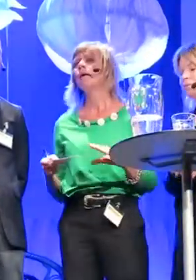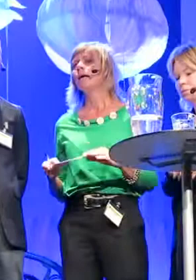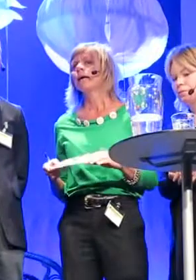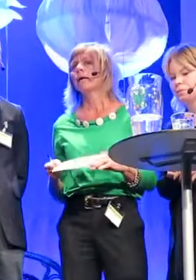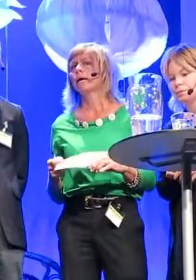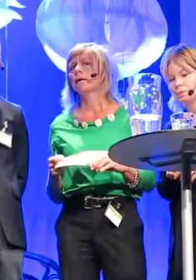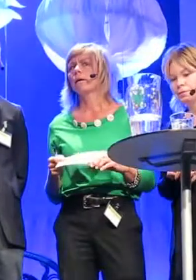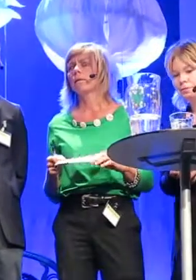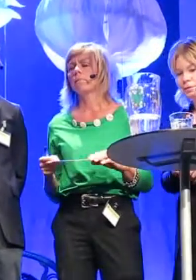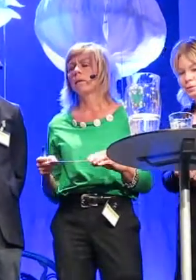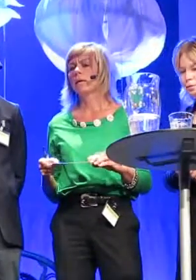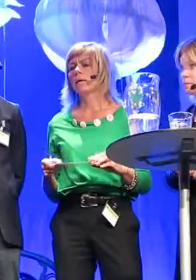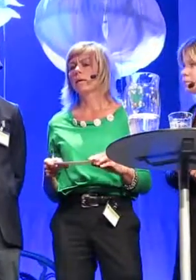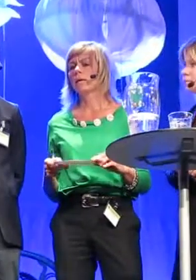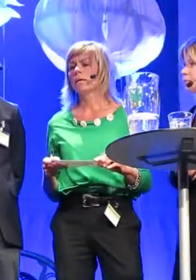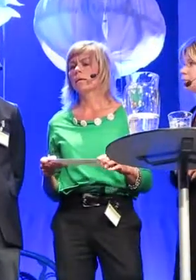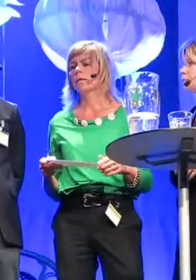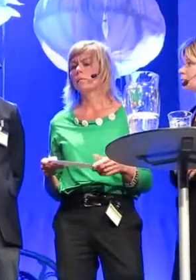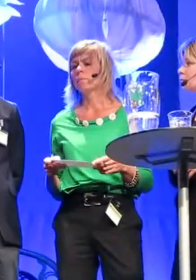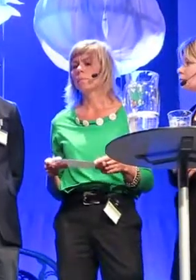säger.